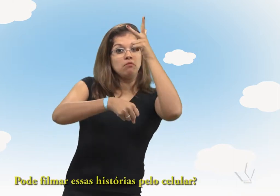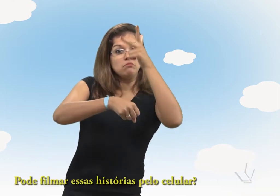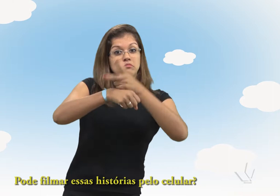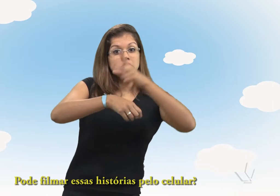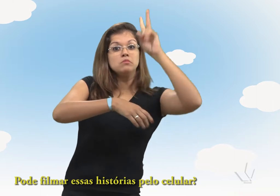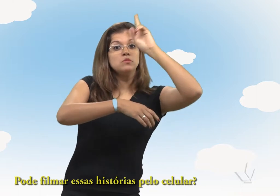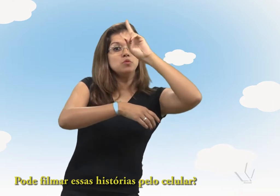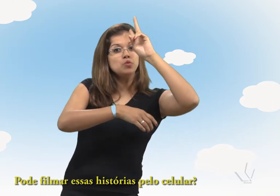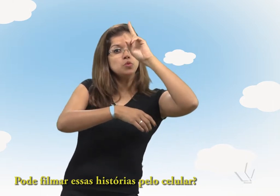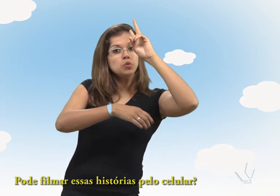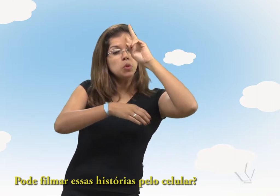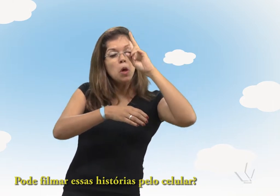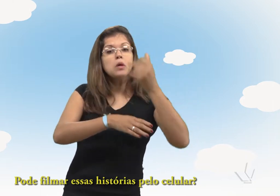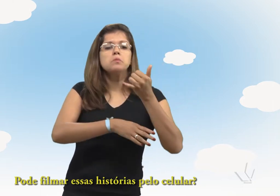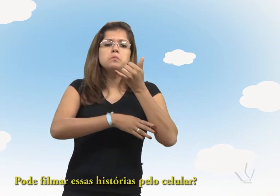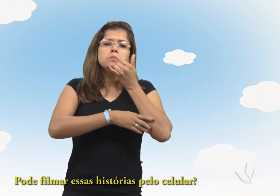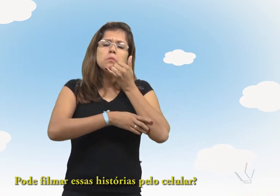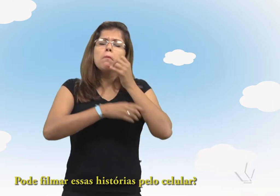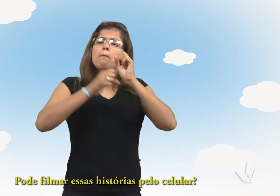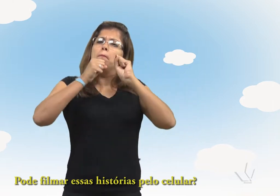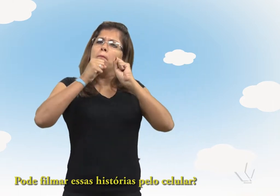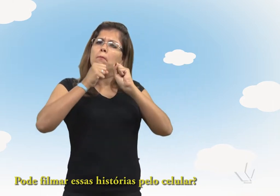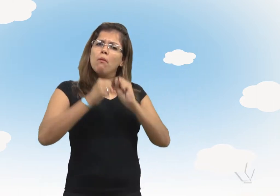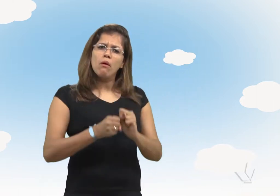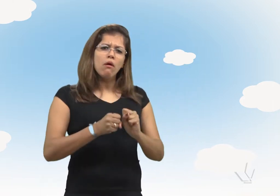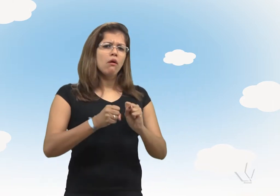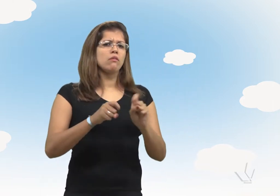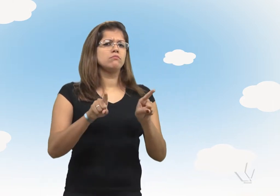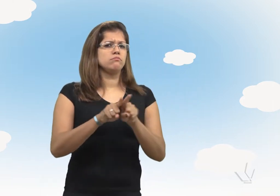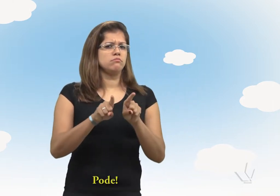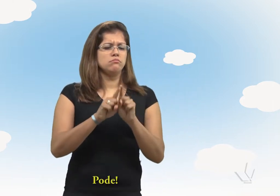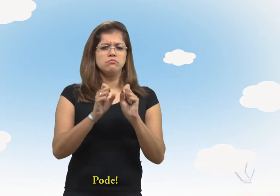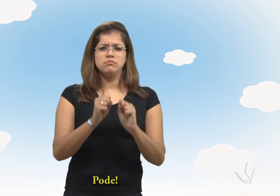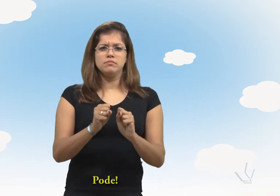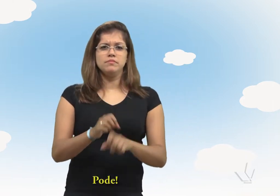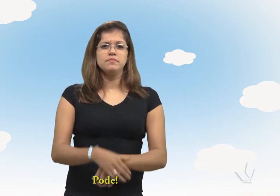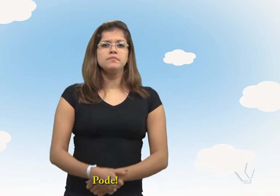Pode filmar essas histórias pelo celular? Pode!